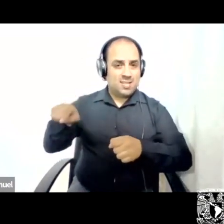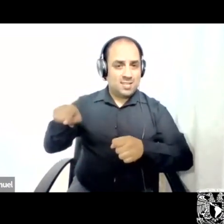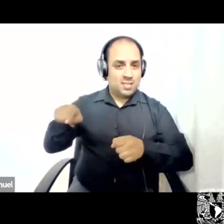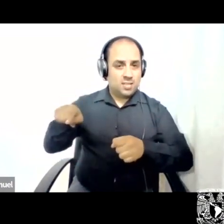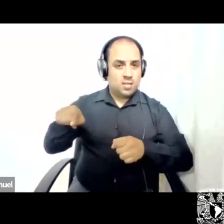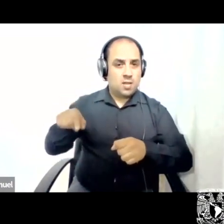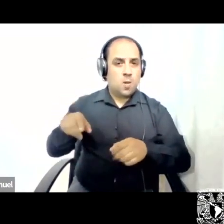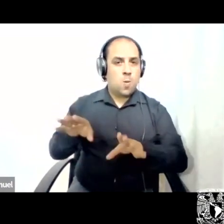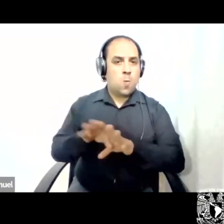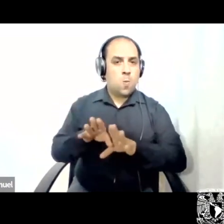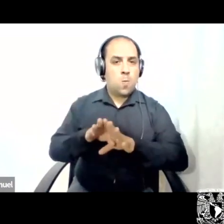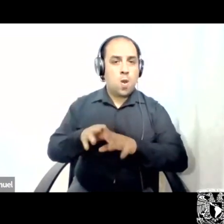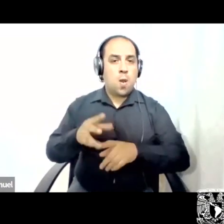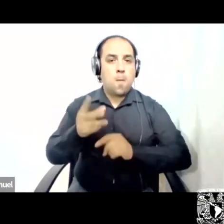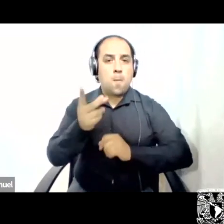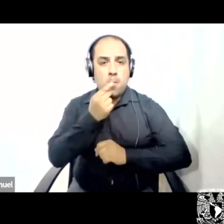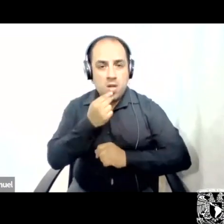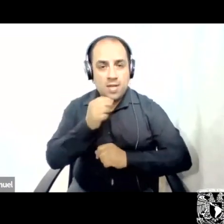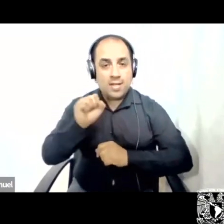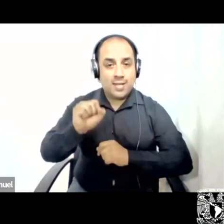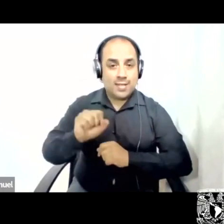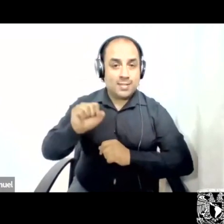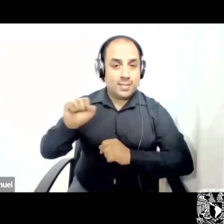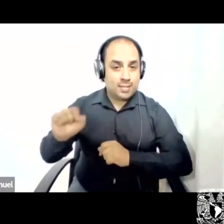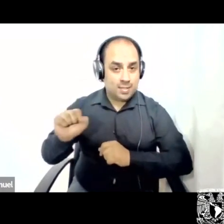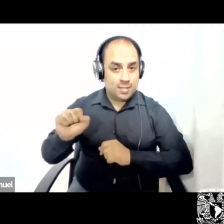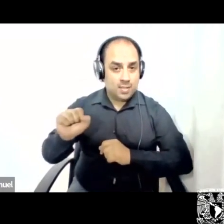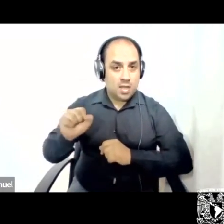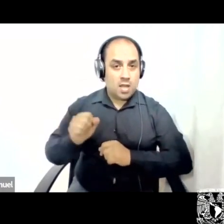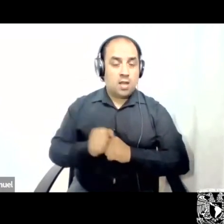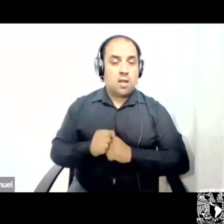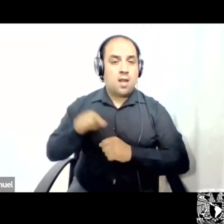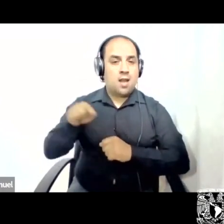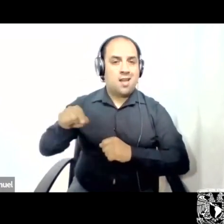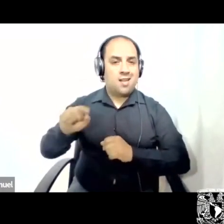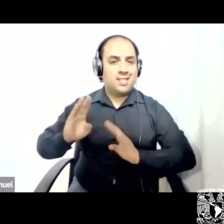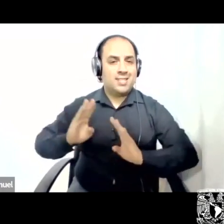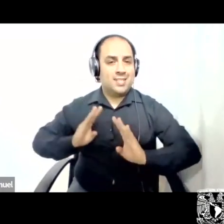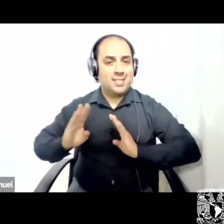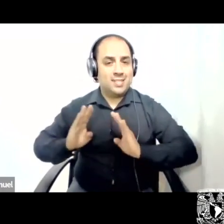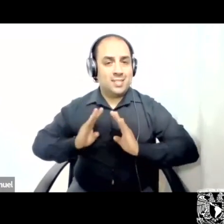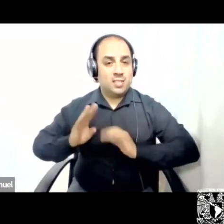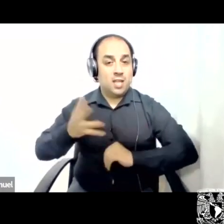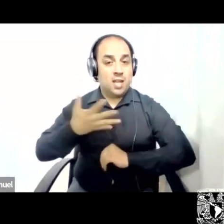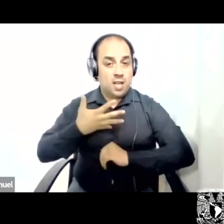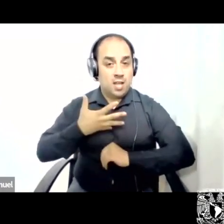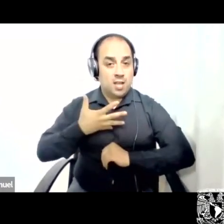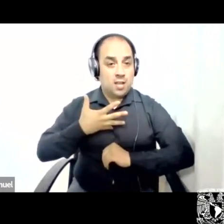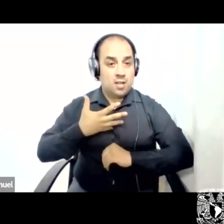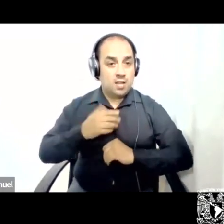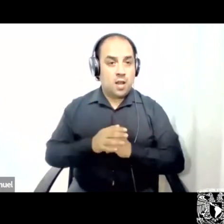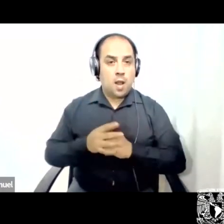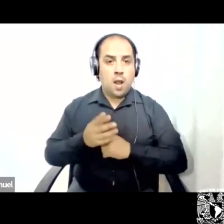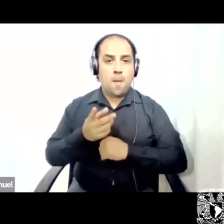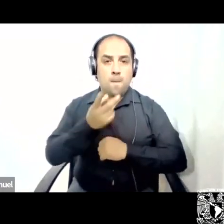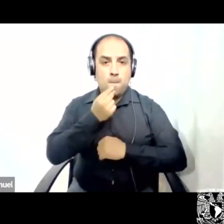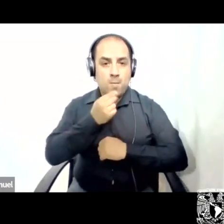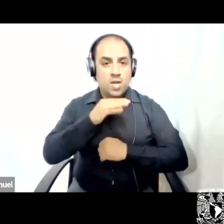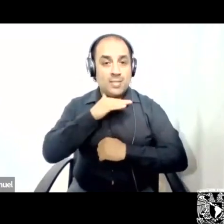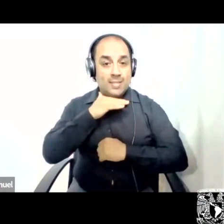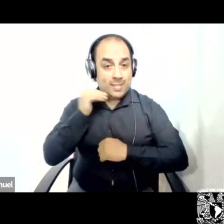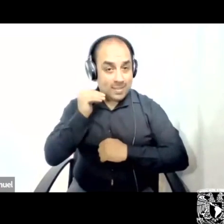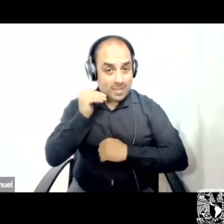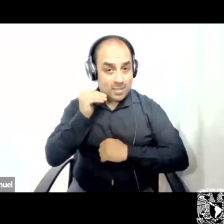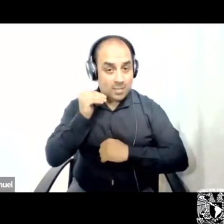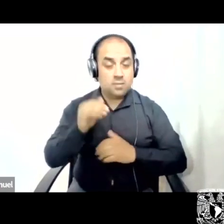los oficiales de la SS, que es parte de ese ejército que maneja ese ejército nazi que maneja